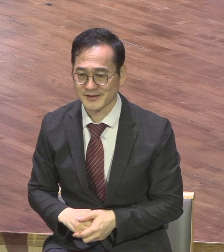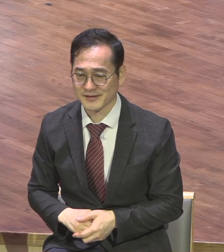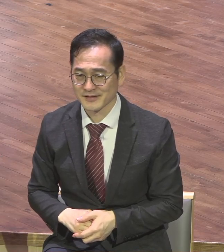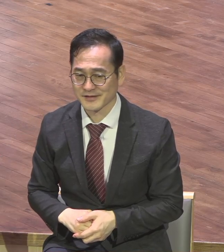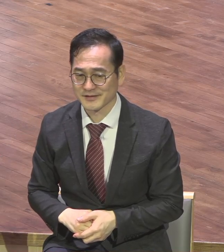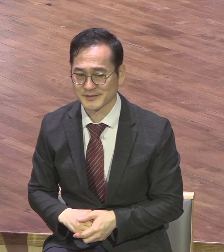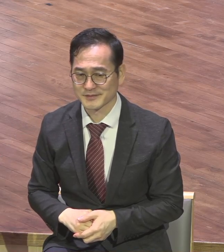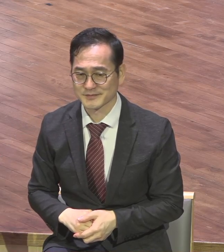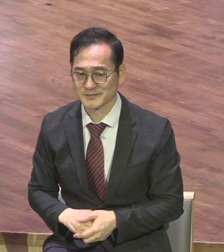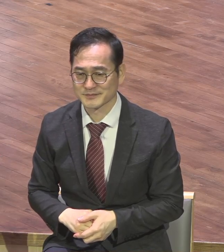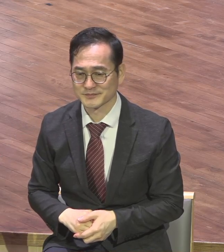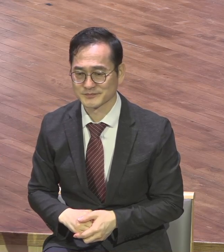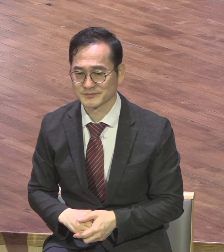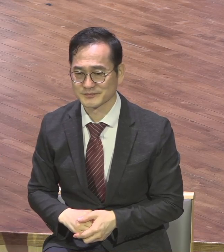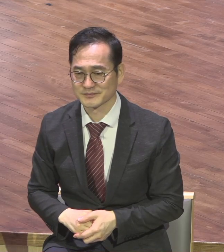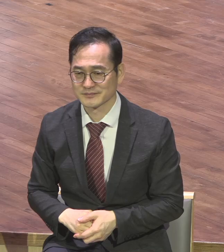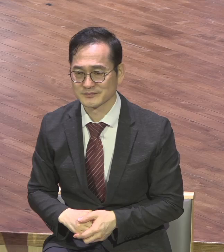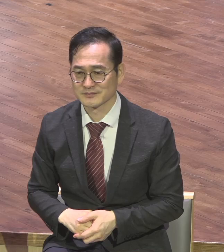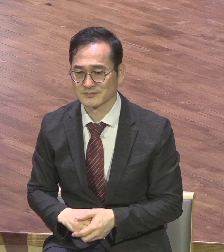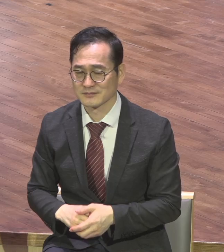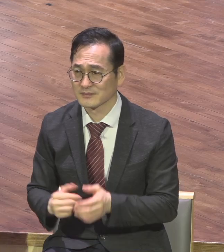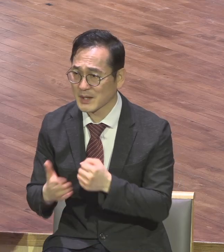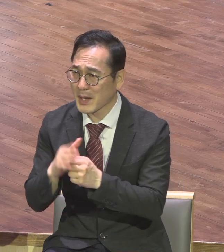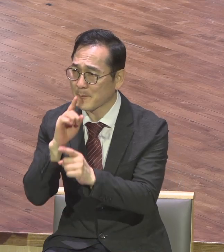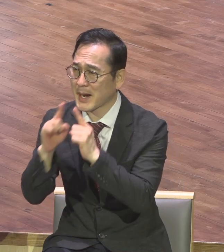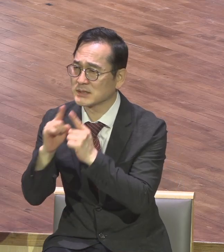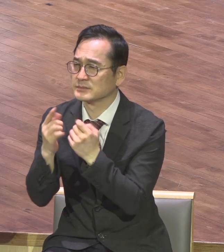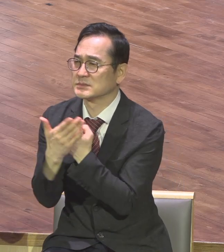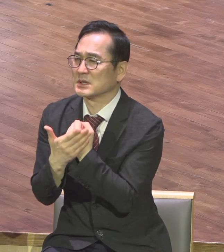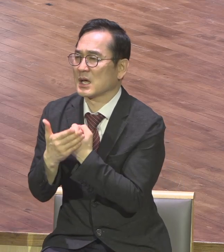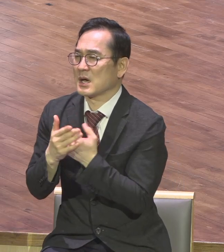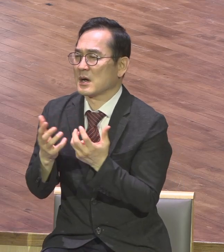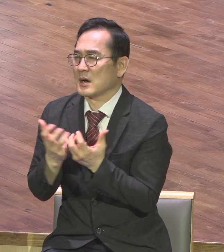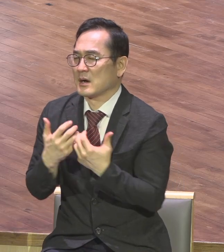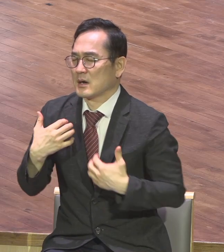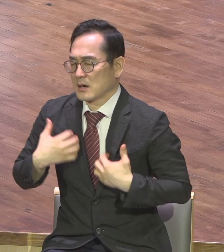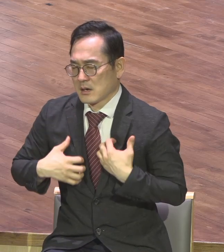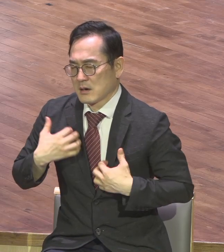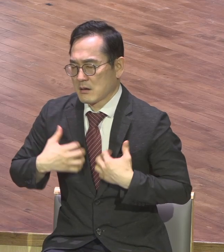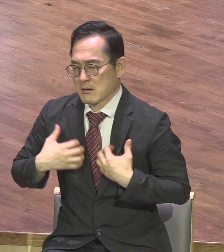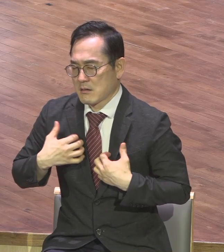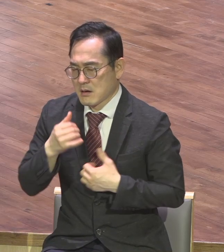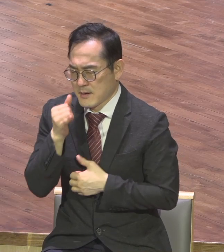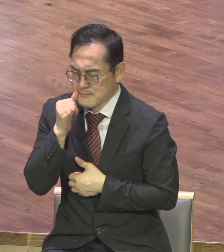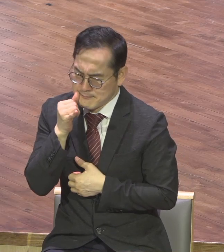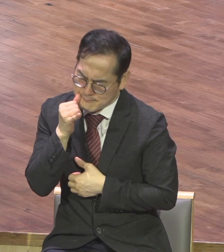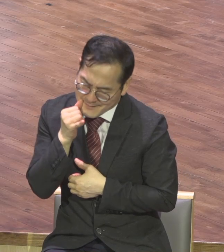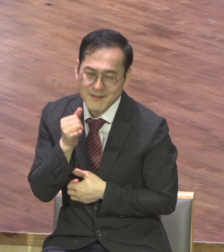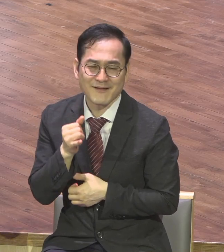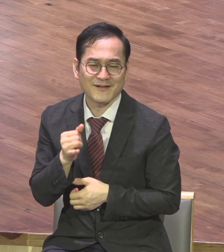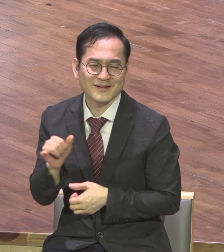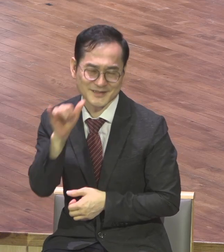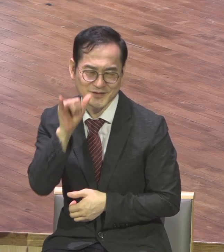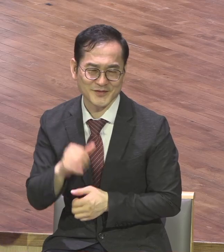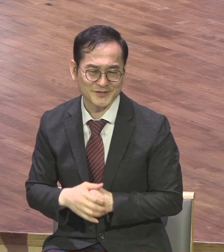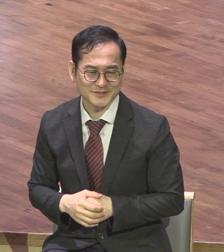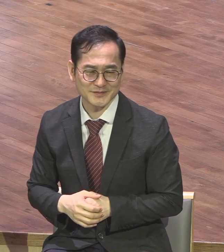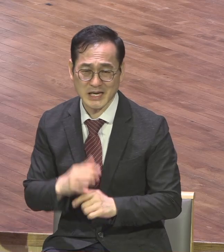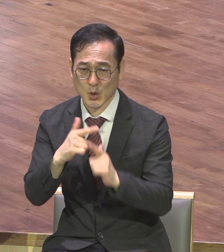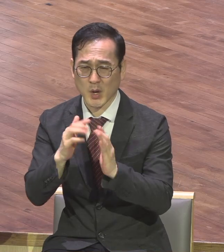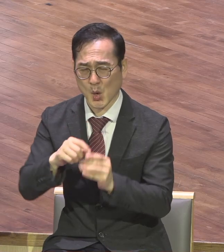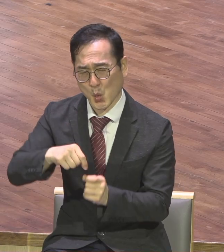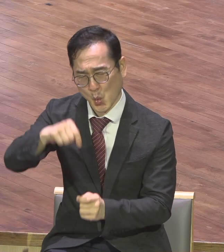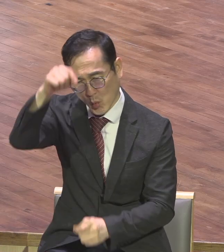이 교회 중요성을 너무 잘 아니까 그런 분들 너무 좋아해요. 이 교회를 오랫동안 모태로부터